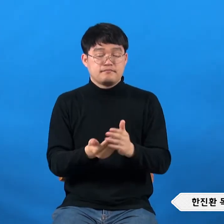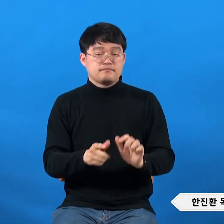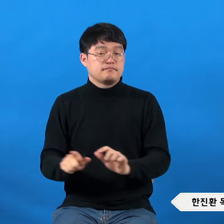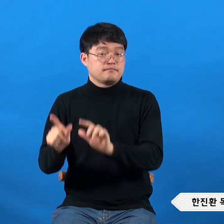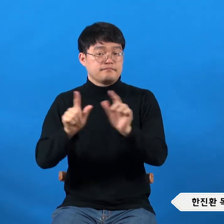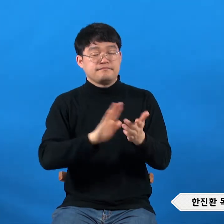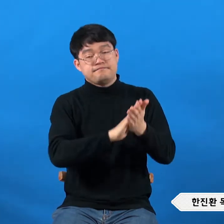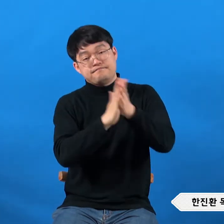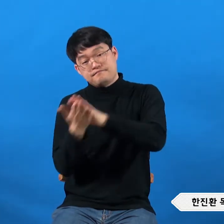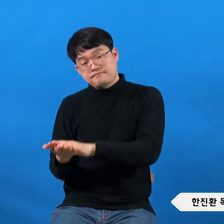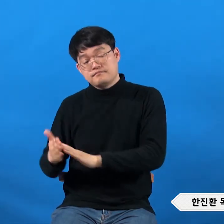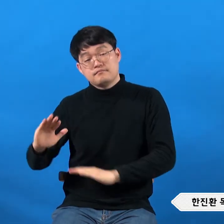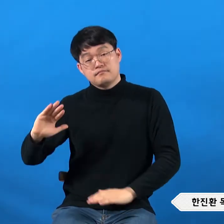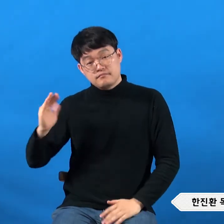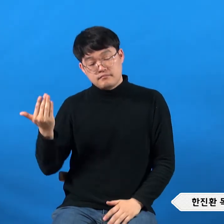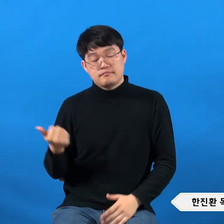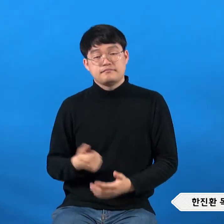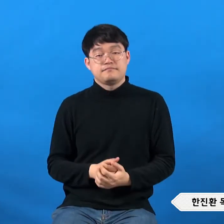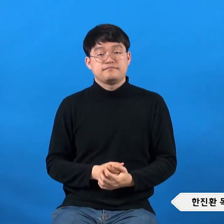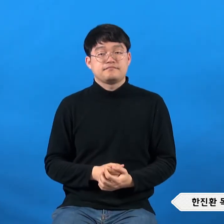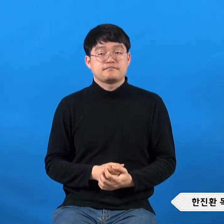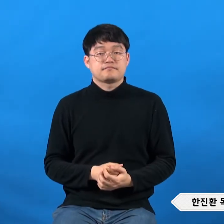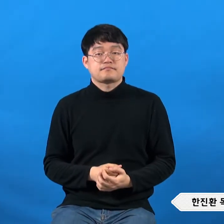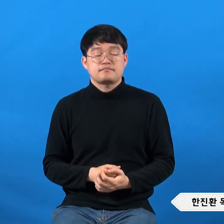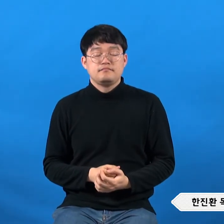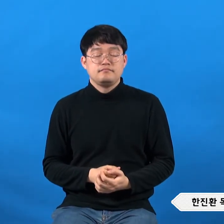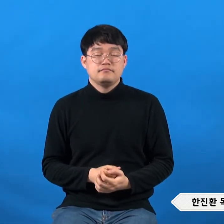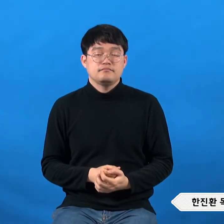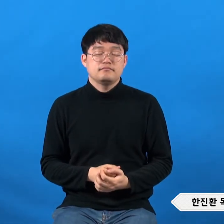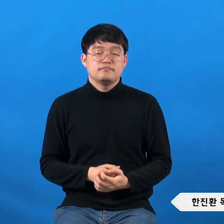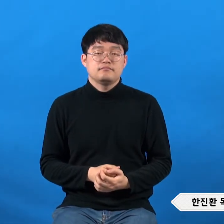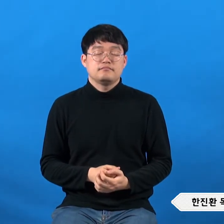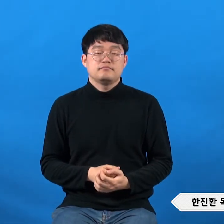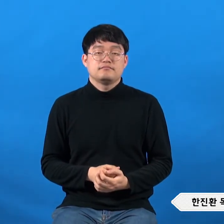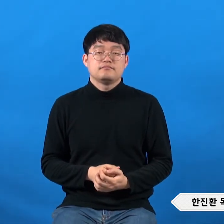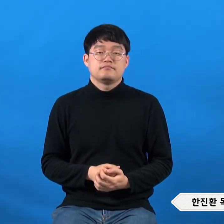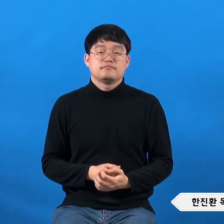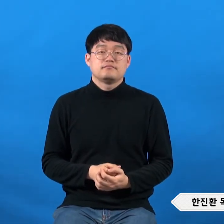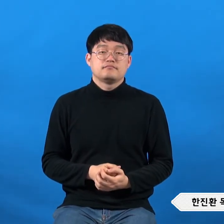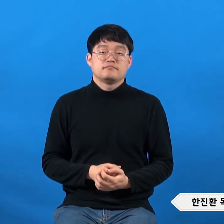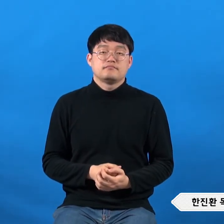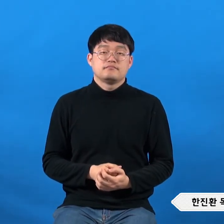완전히 그건 삭개오에게 이 코페르니쿠스적인 그런 변환이었습니다.